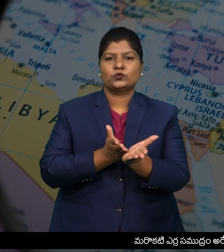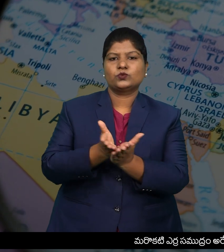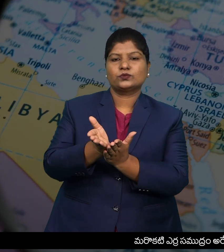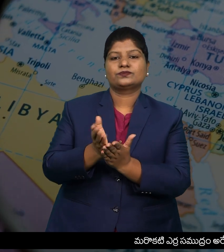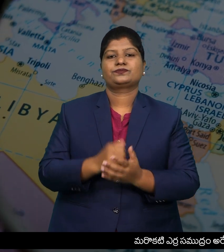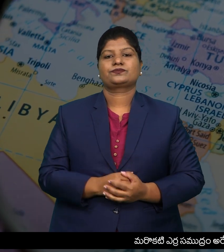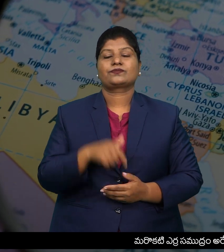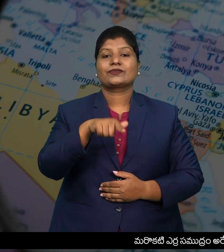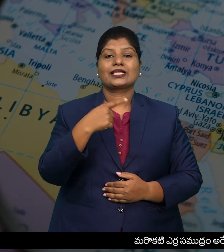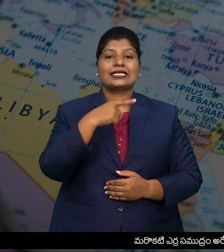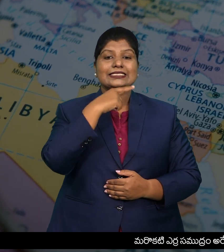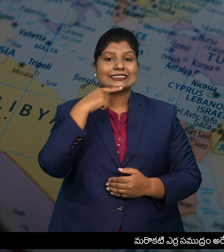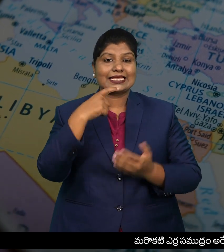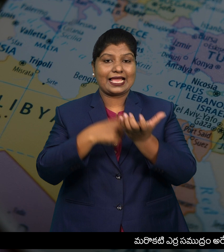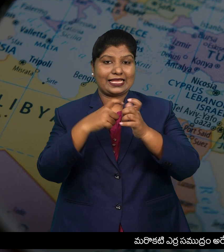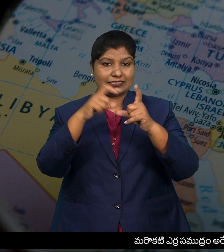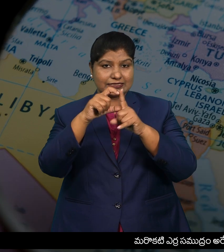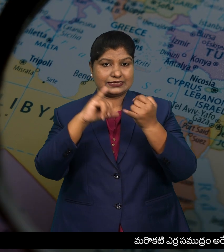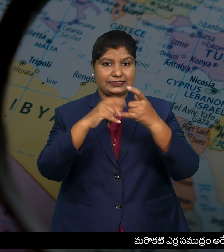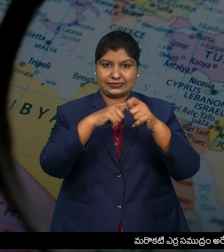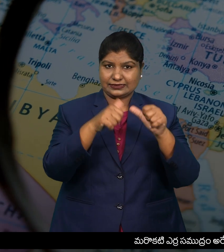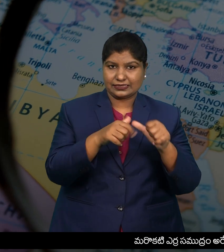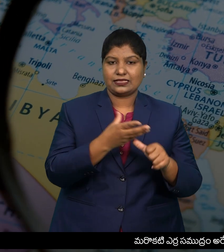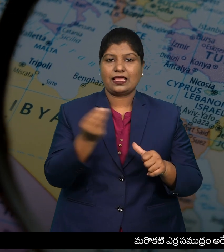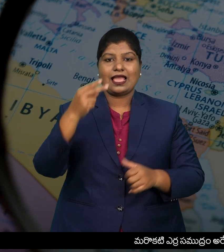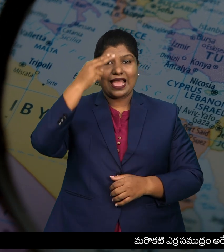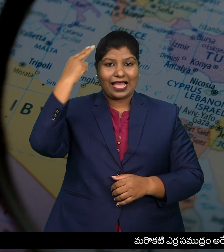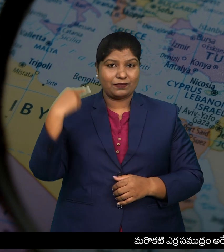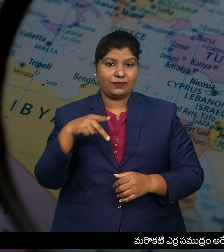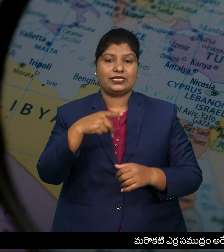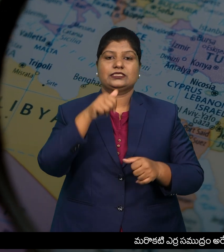మరొకటి ఎర్ర సముద్రం, అరేబియా సముద్రాల గుండా సముద్ర మార్గం.